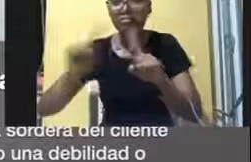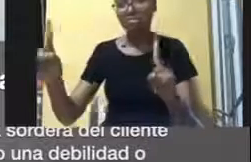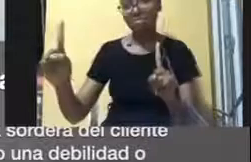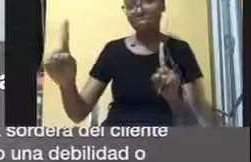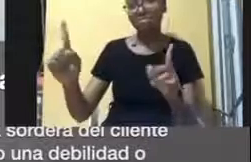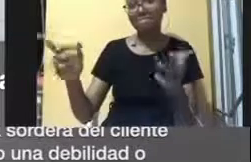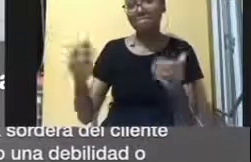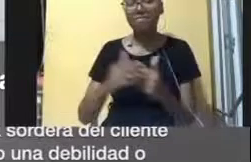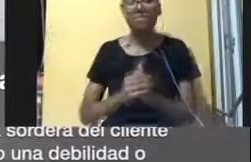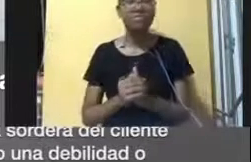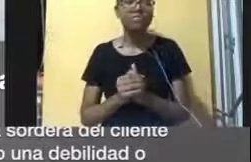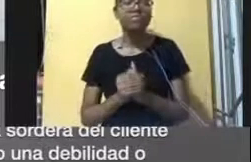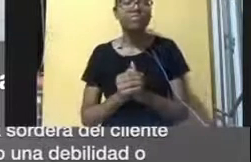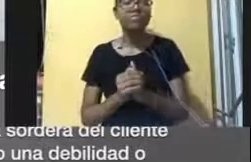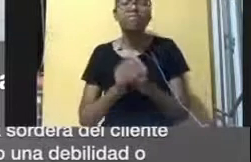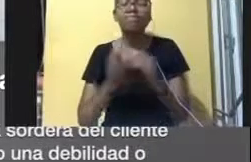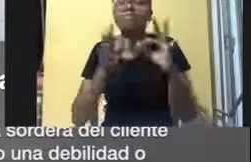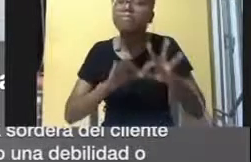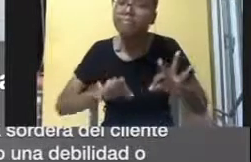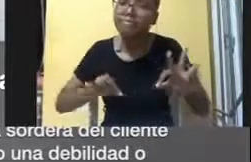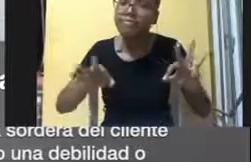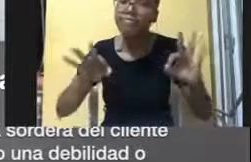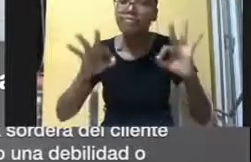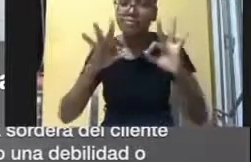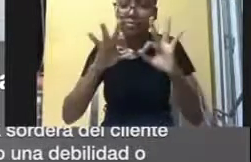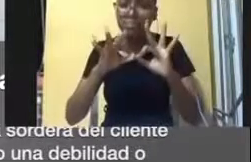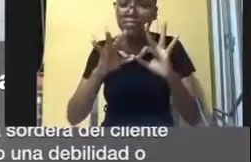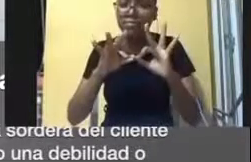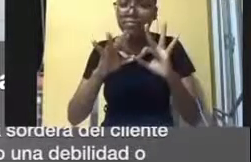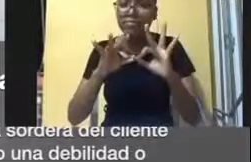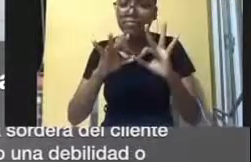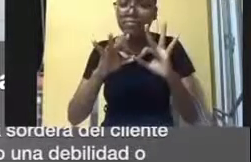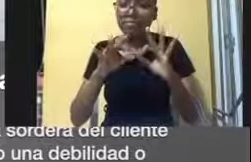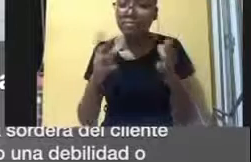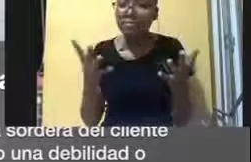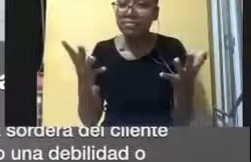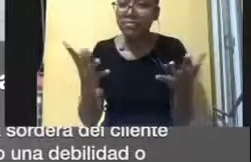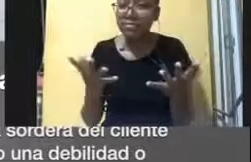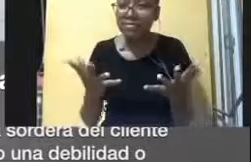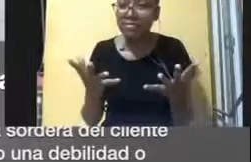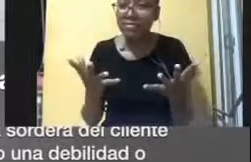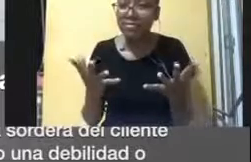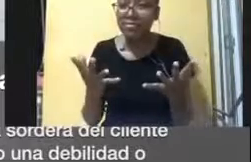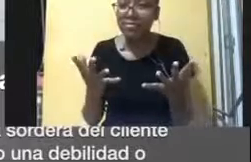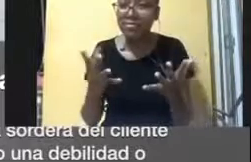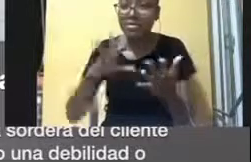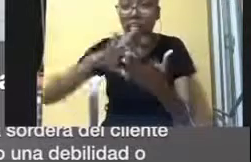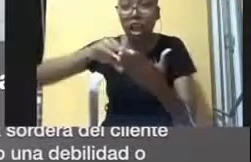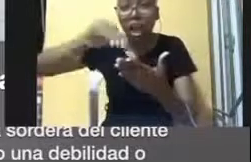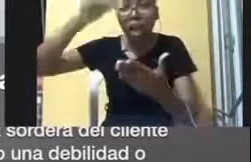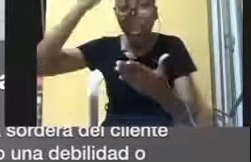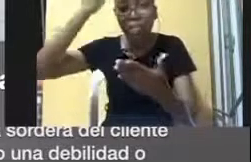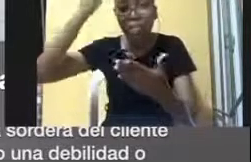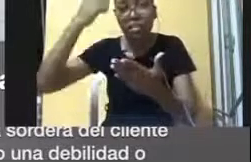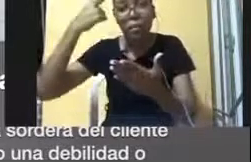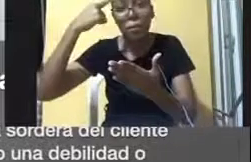Es importante ser formado para tratar a las personas sordas, porque si no, vamos a